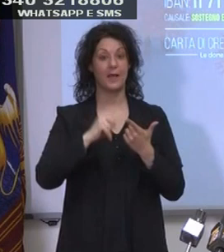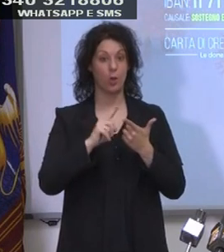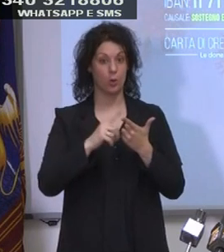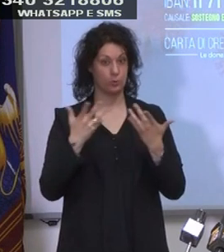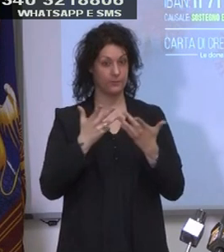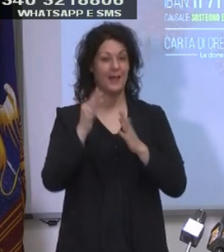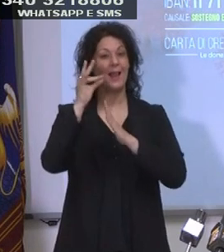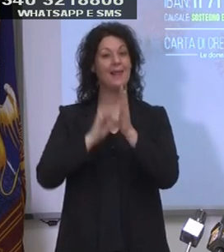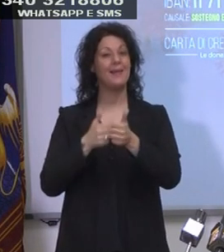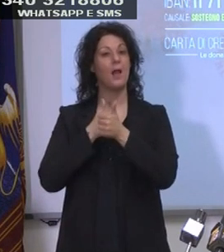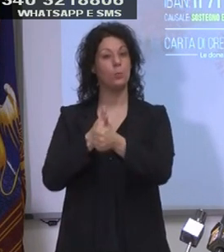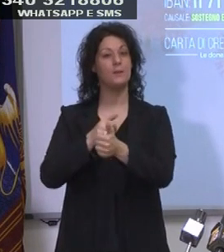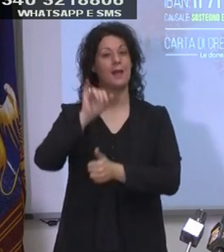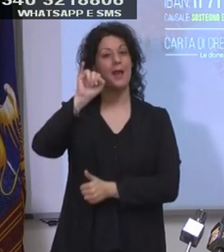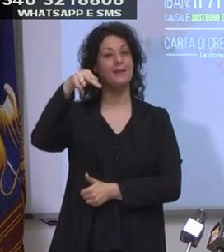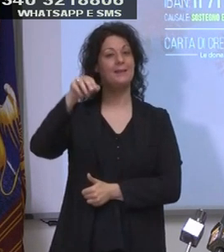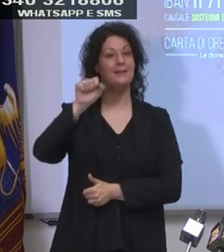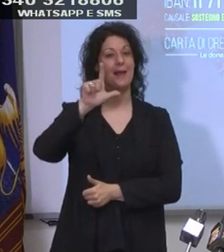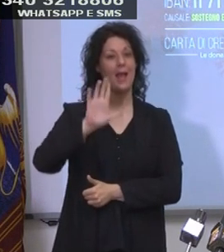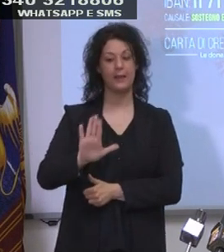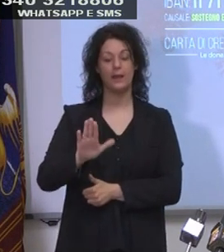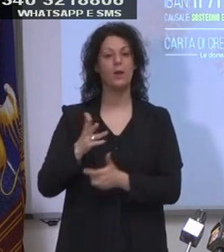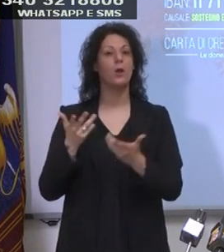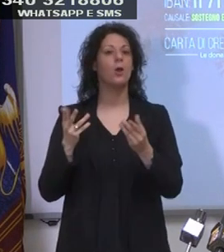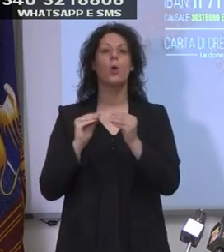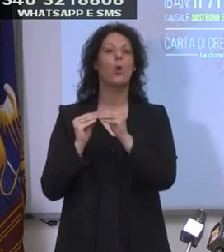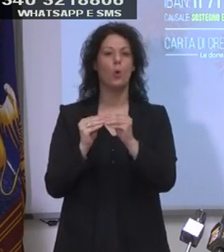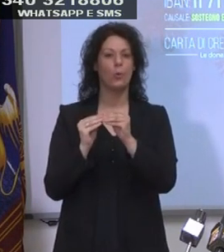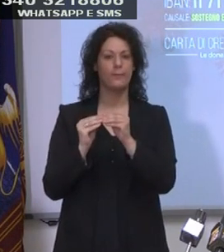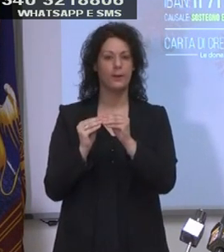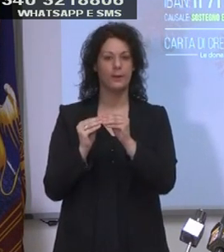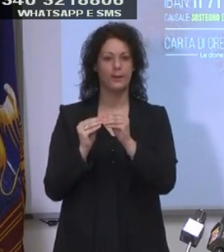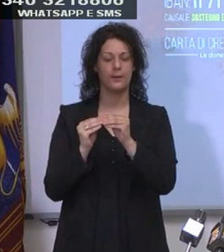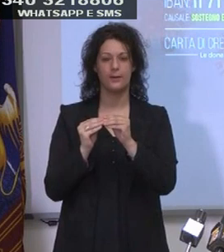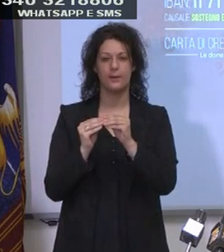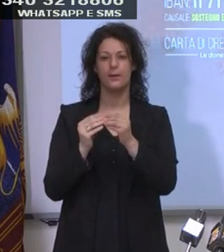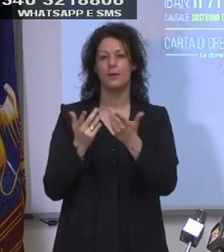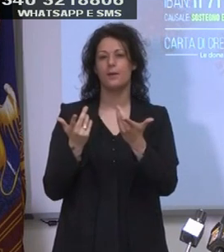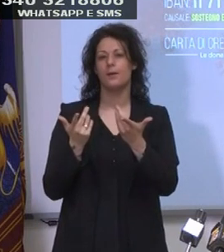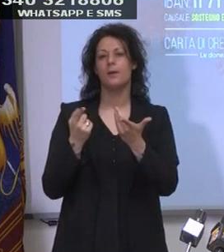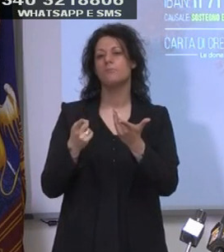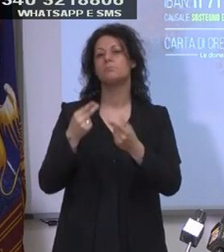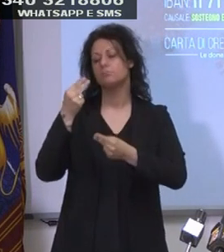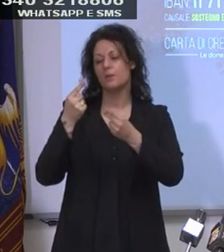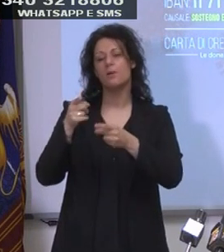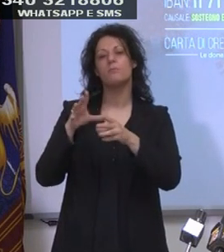state fatte con un'analisi di laboratorio, con il vetrino e il calcolo, cioè sono comunque discrezionali, in metri